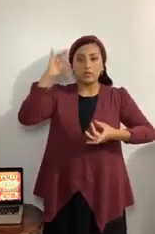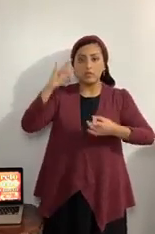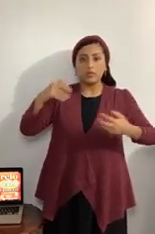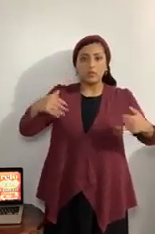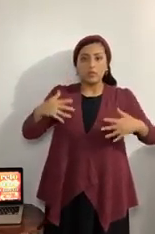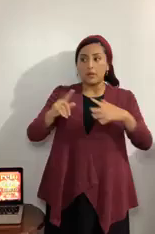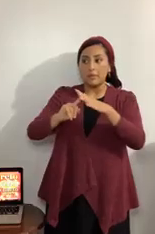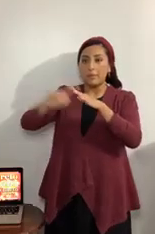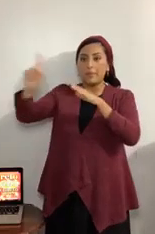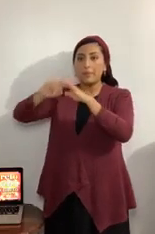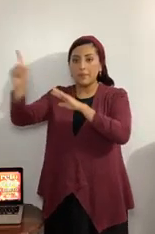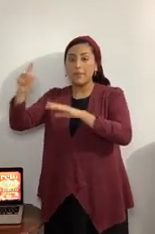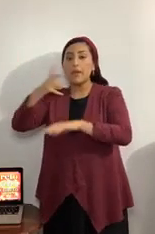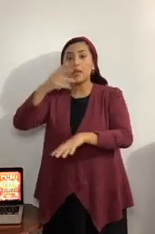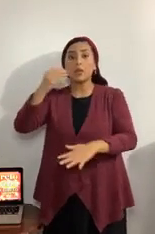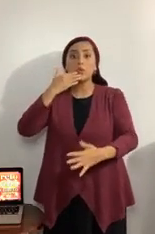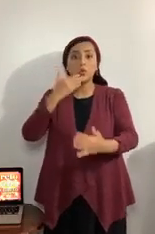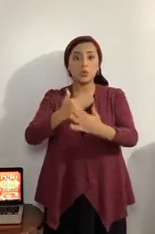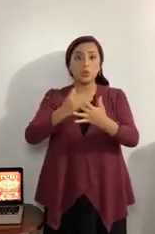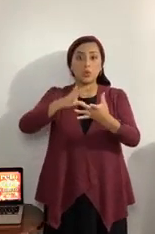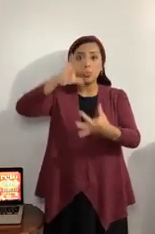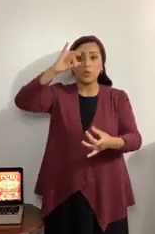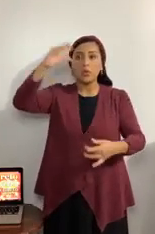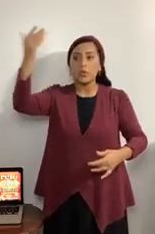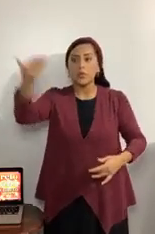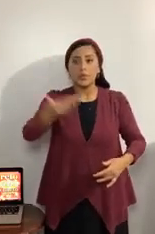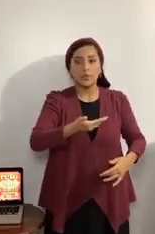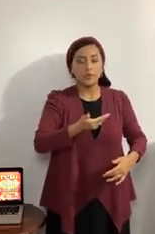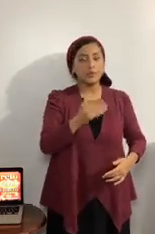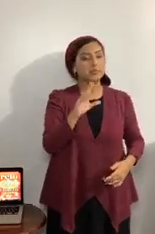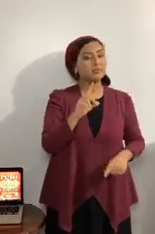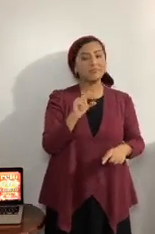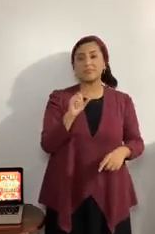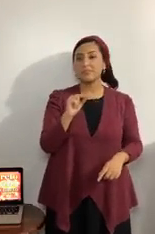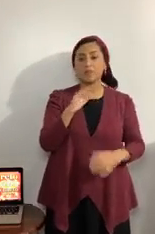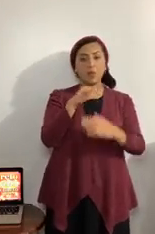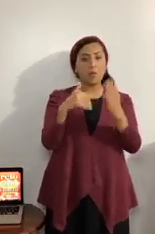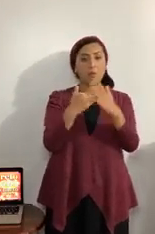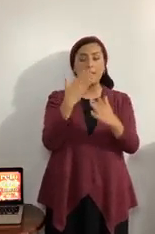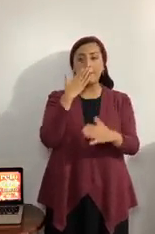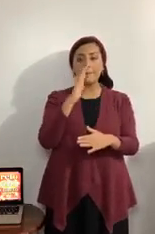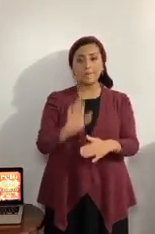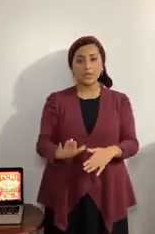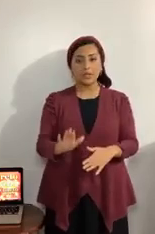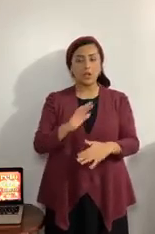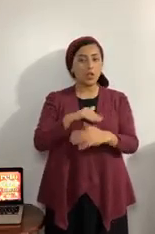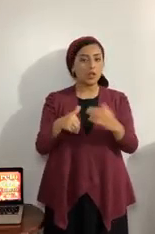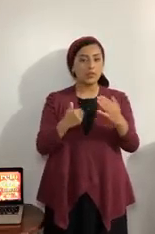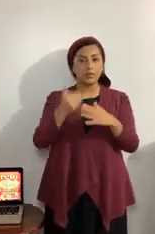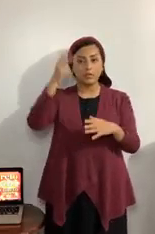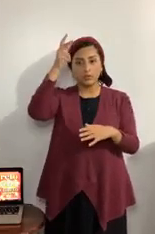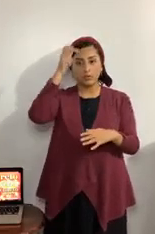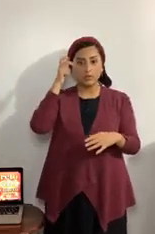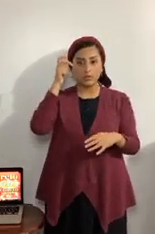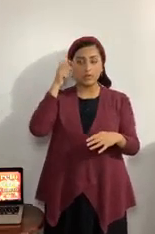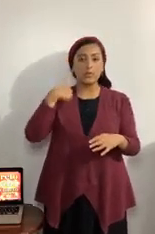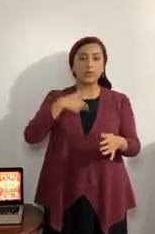dar lugar a los buenos espíritus. Pero no, todos son malos, todos son sheidim, todos son demonios, y los reprendemos y los echamos